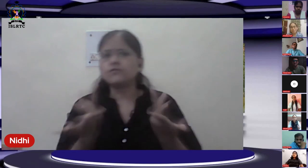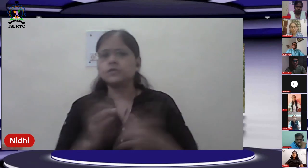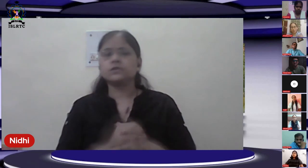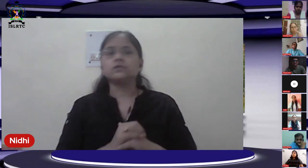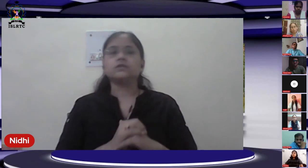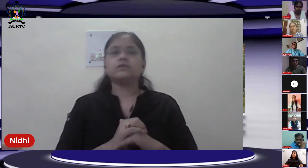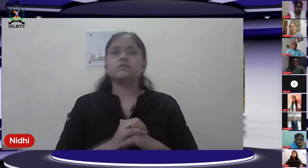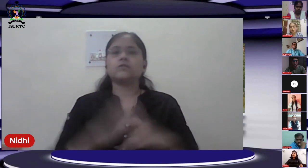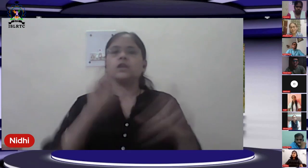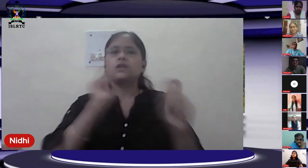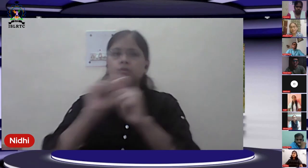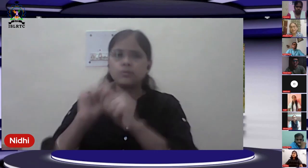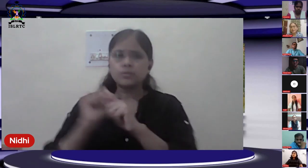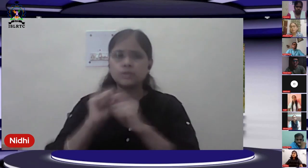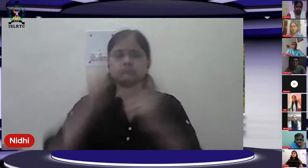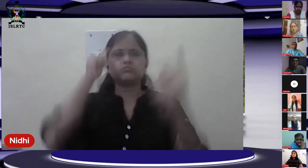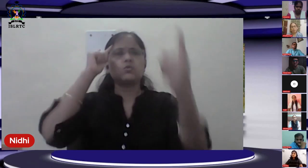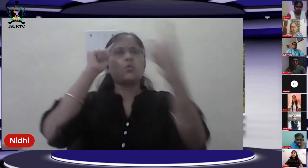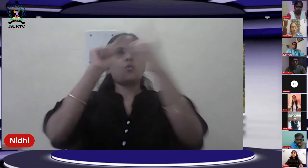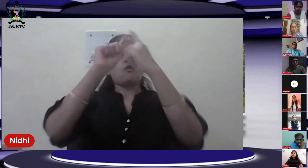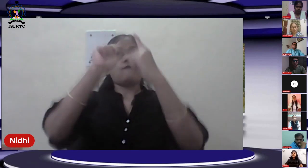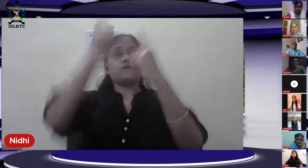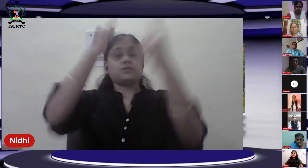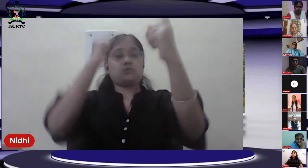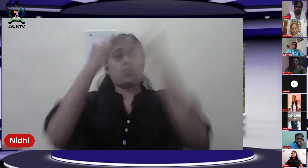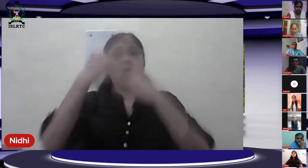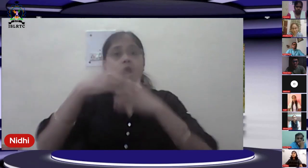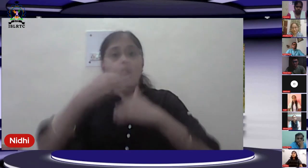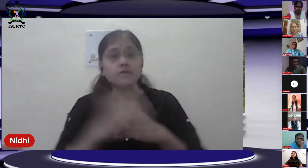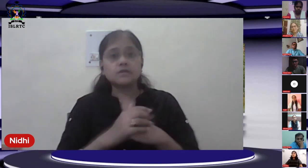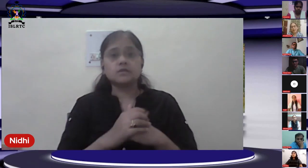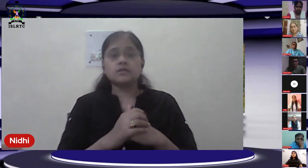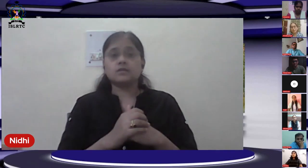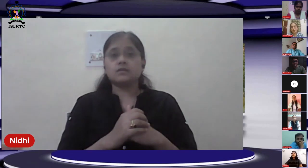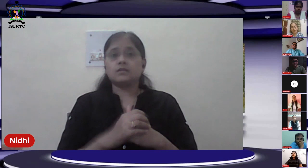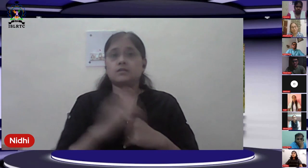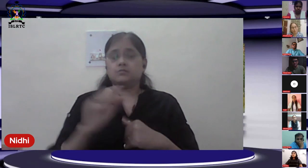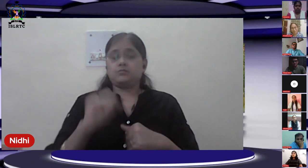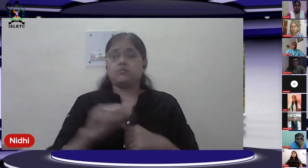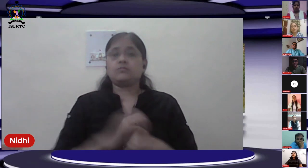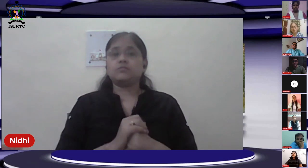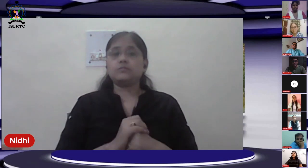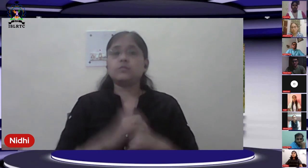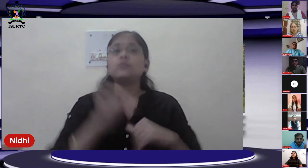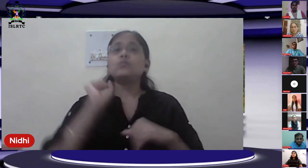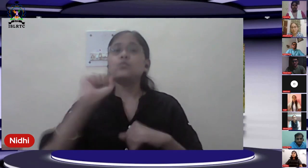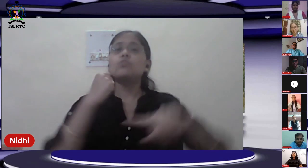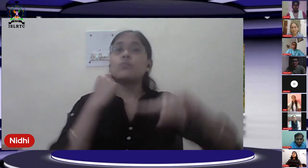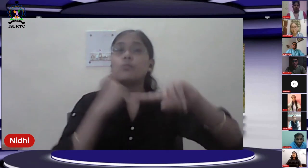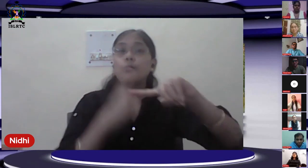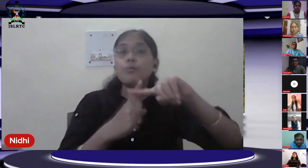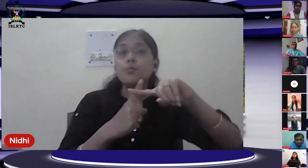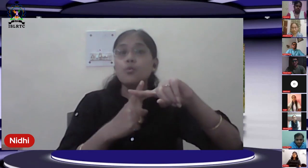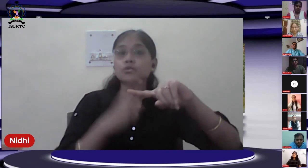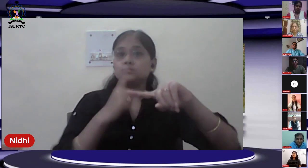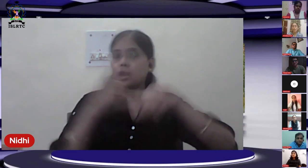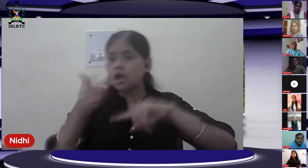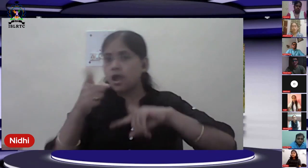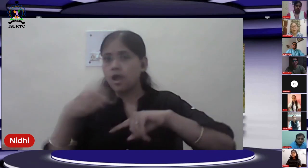अपने गोल को आगे रखते हैं और इतनी पॉजिटिविटी के साथ में, मतलब हम सबको इनसे जरूर सीखना चाहिए। और